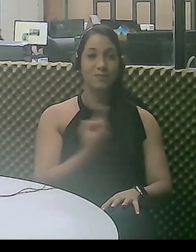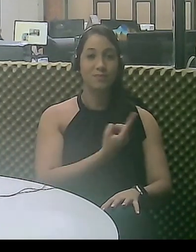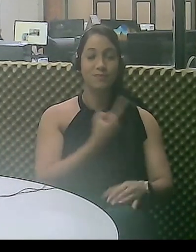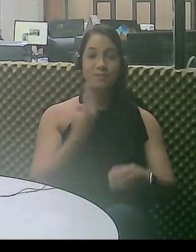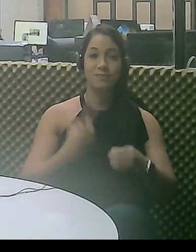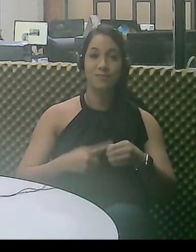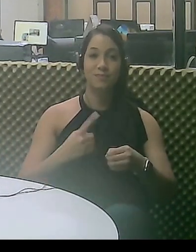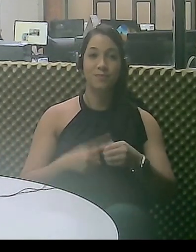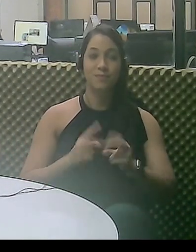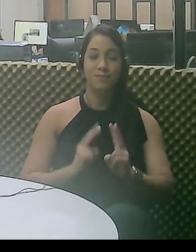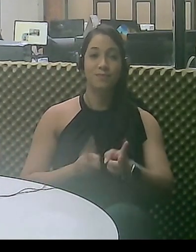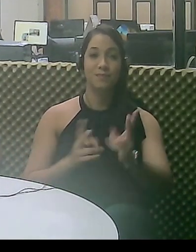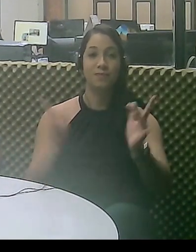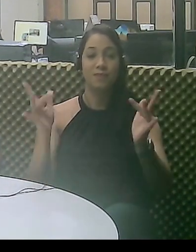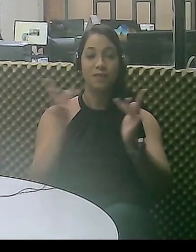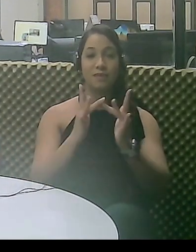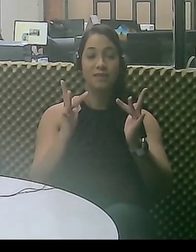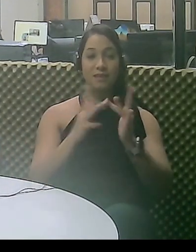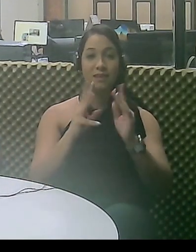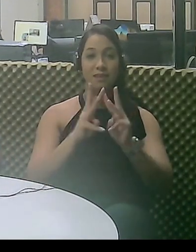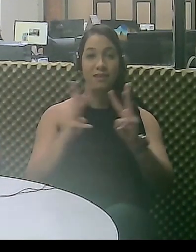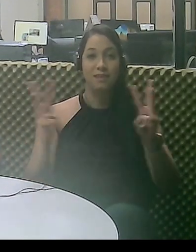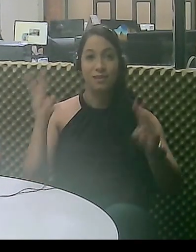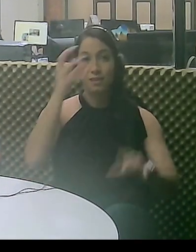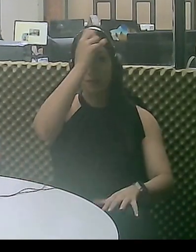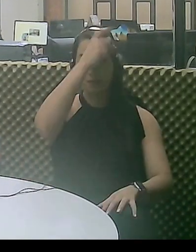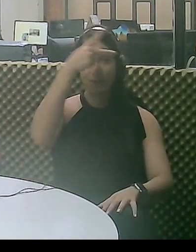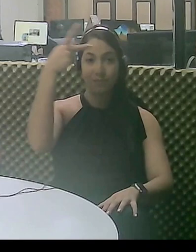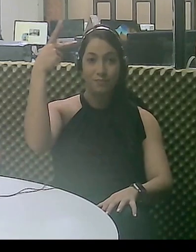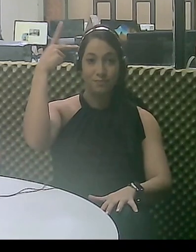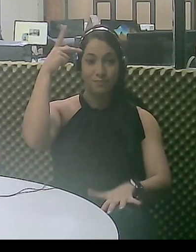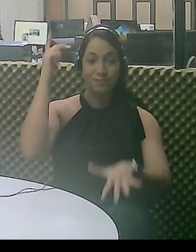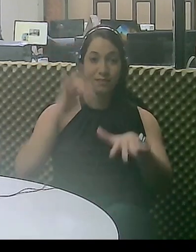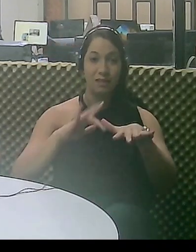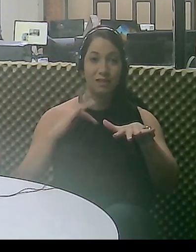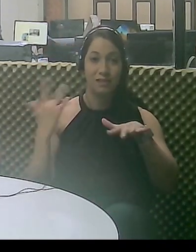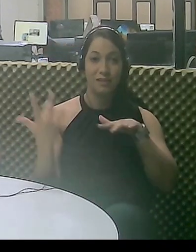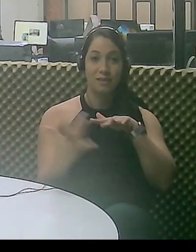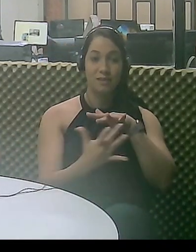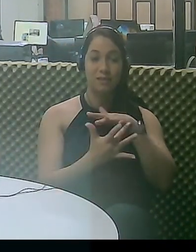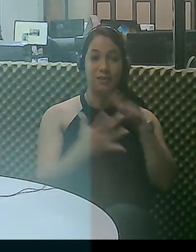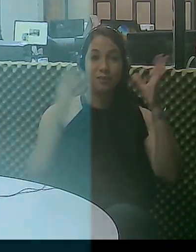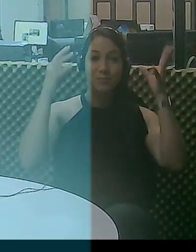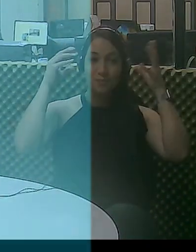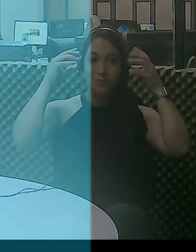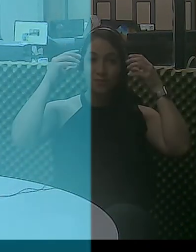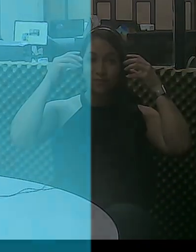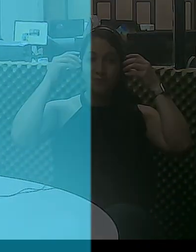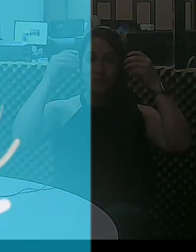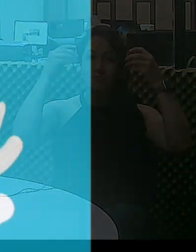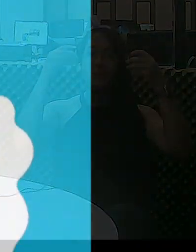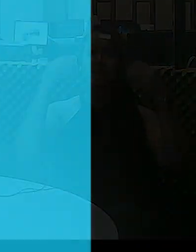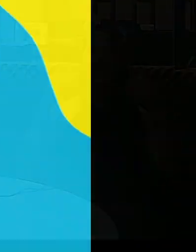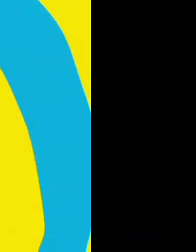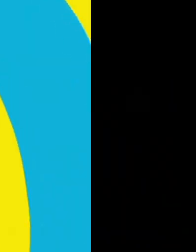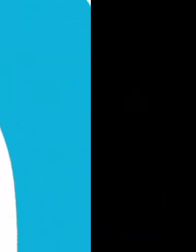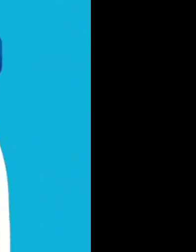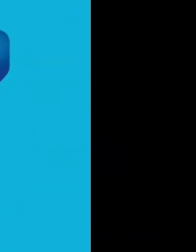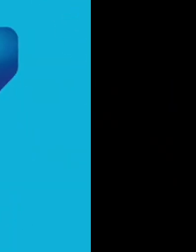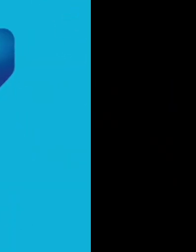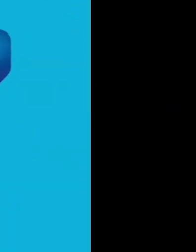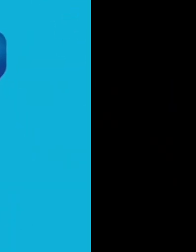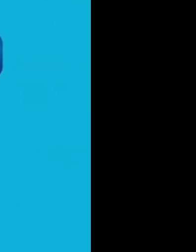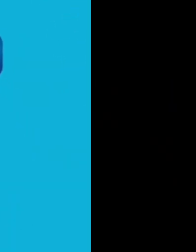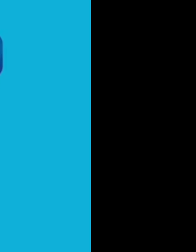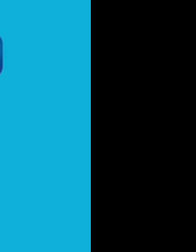edição do programa da Rádio Nossa Cidade. Continue conosco no portal da Prefeitura e nas redes sociais.